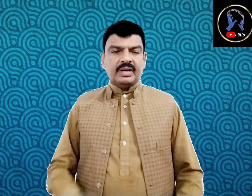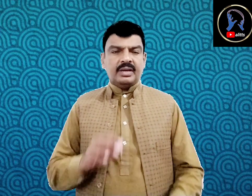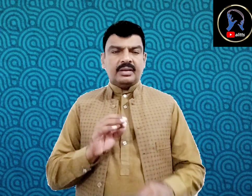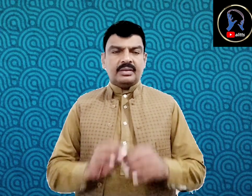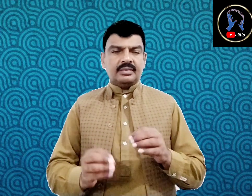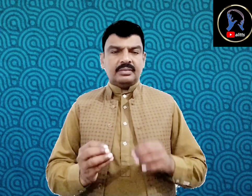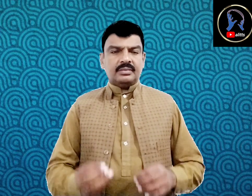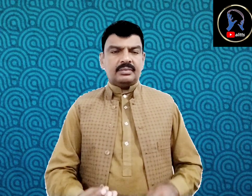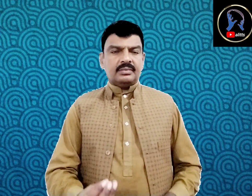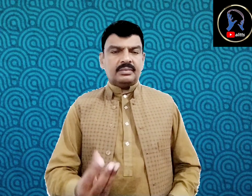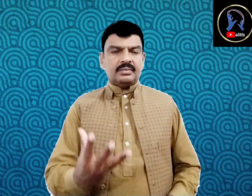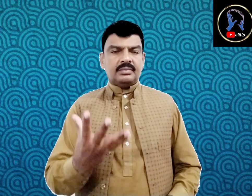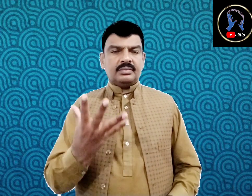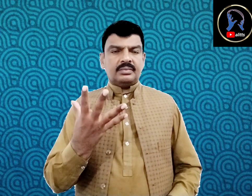फायर।